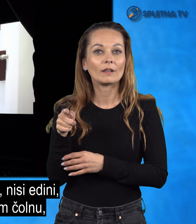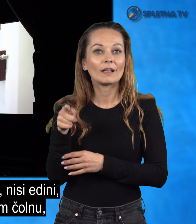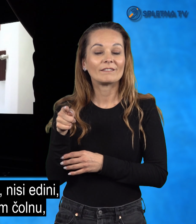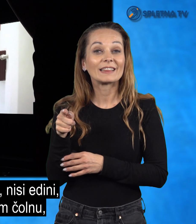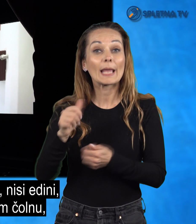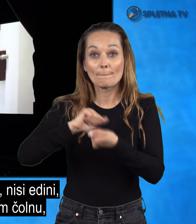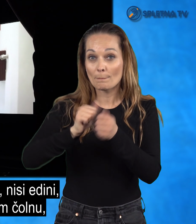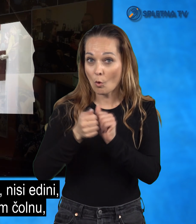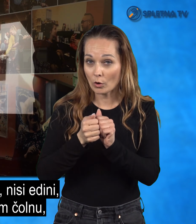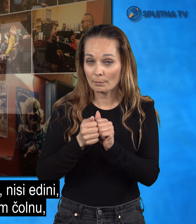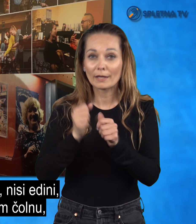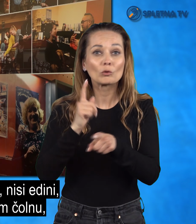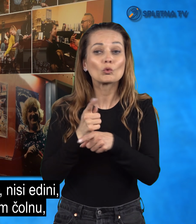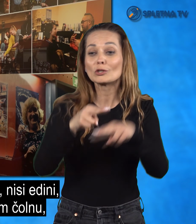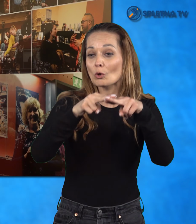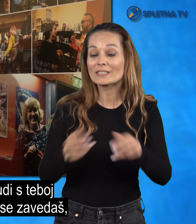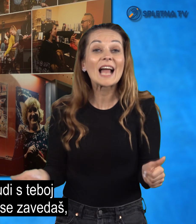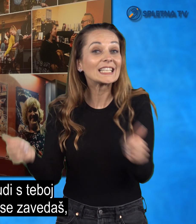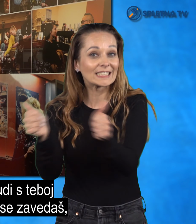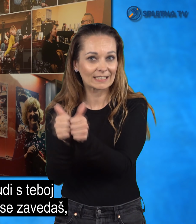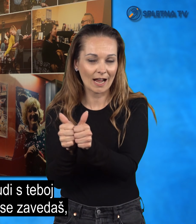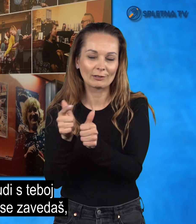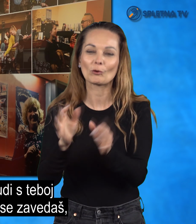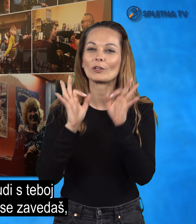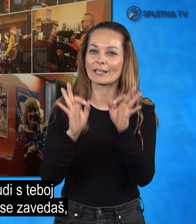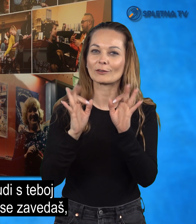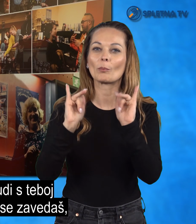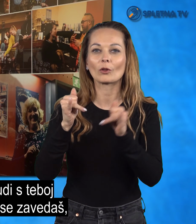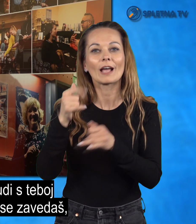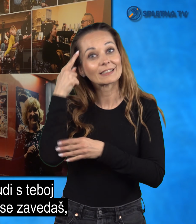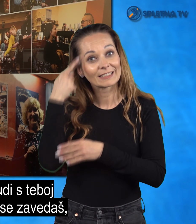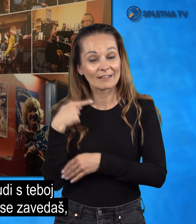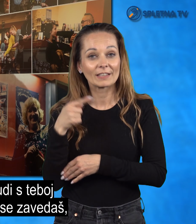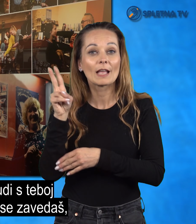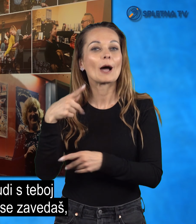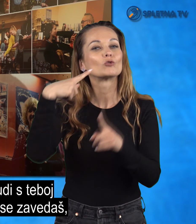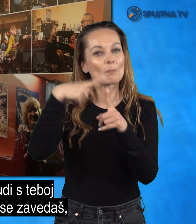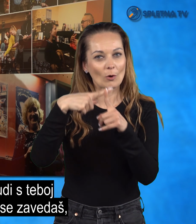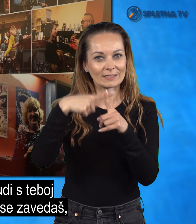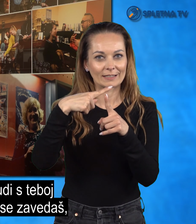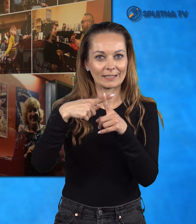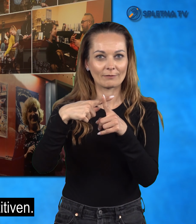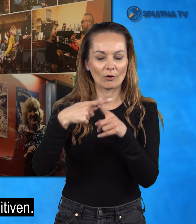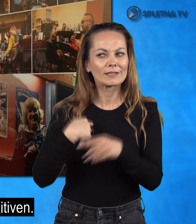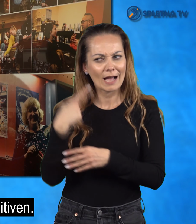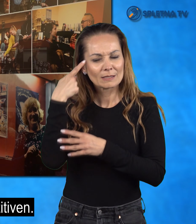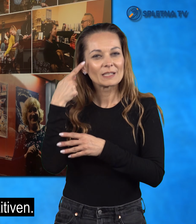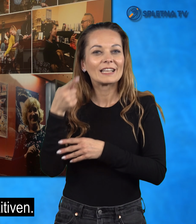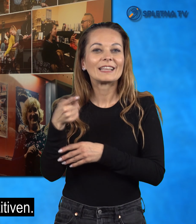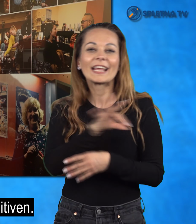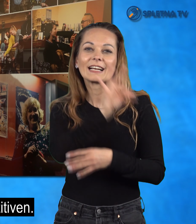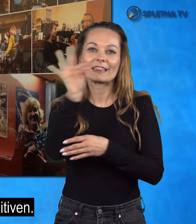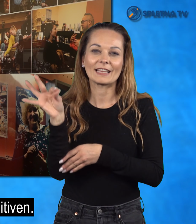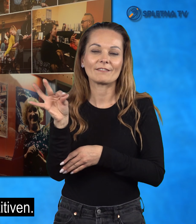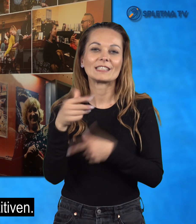edini, ki je v takem čovnu in ostali so tudi s tabo in je dobro, da se zavedaš, da imaš